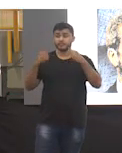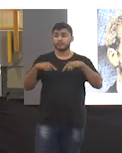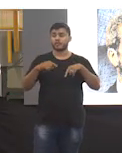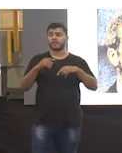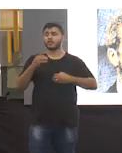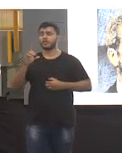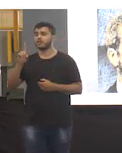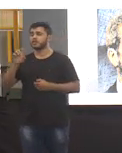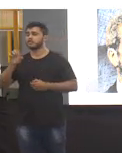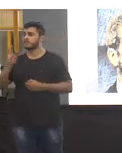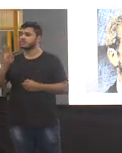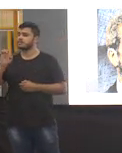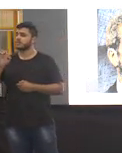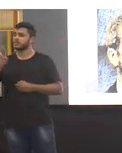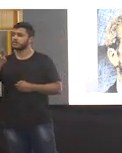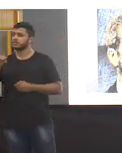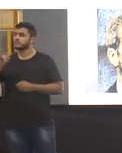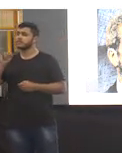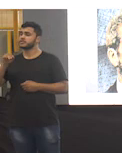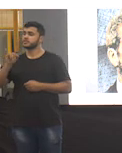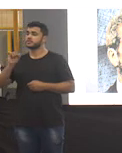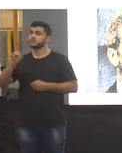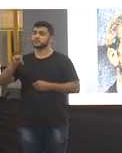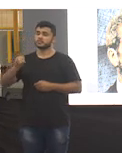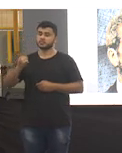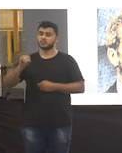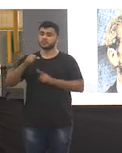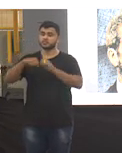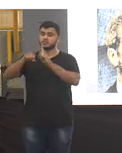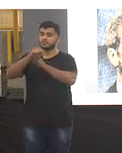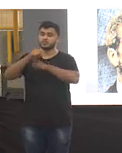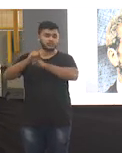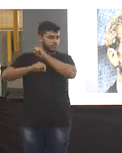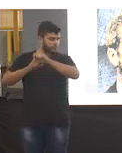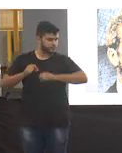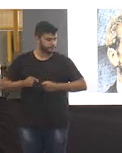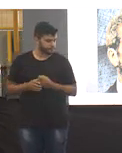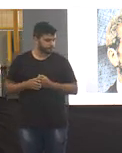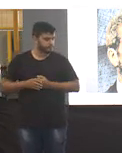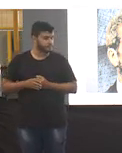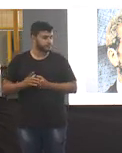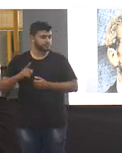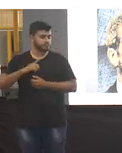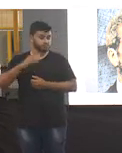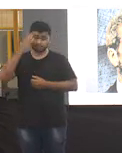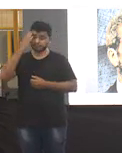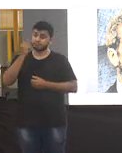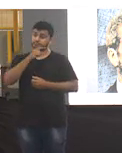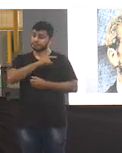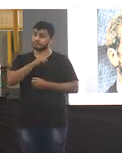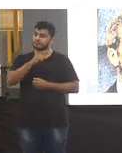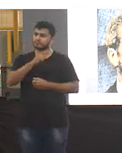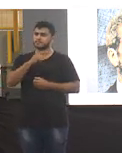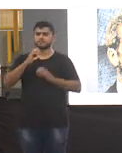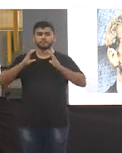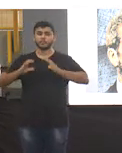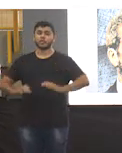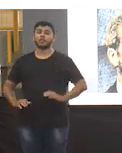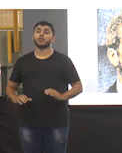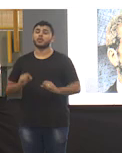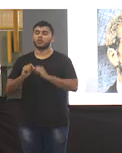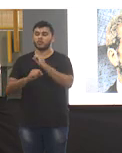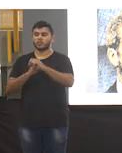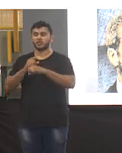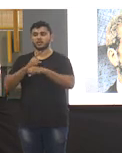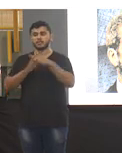O que prega o determinismo? O determinismo prega que nós temos o nosso caráter, o nosso comportamento determinado